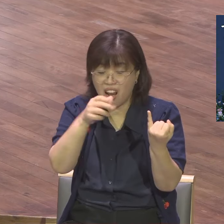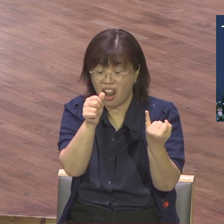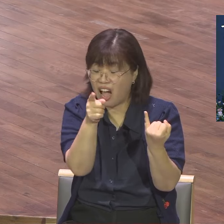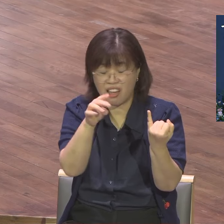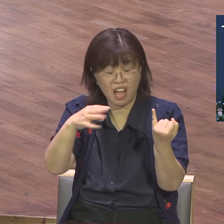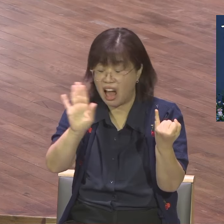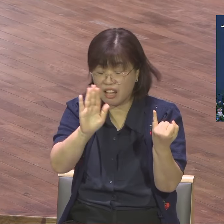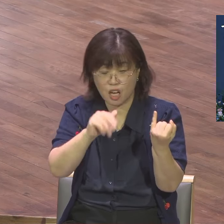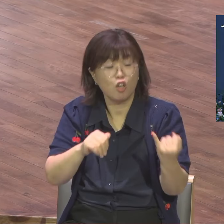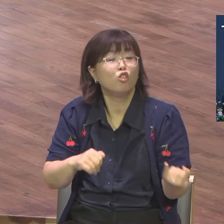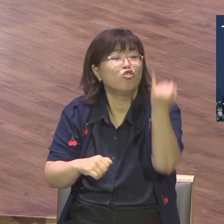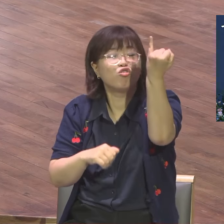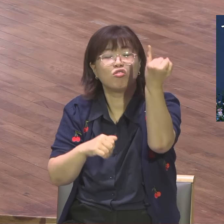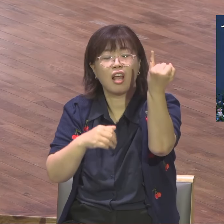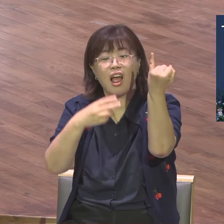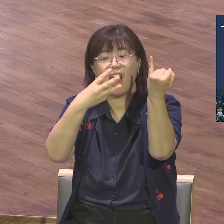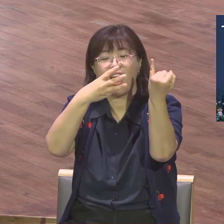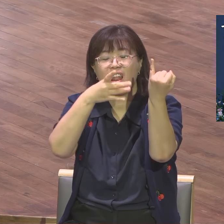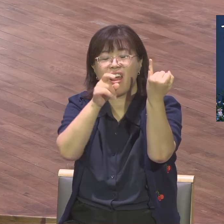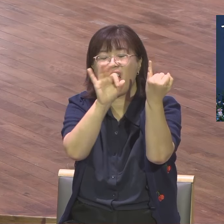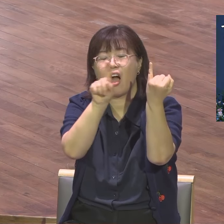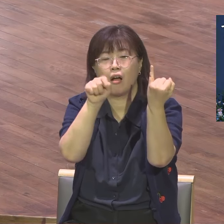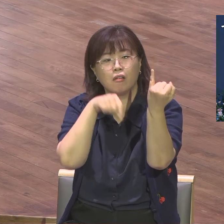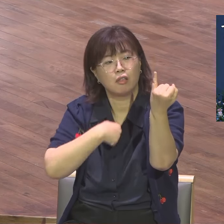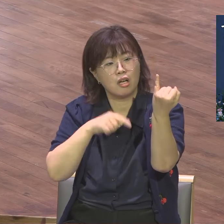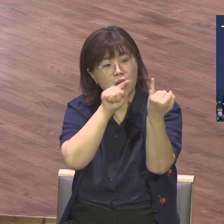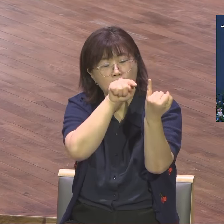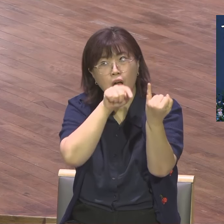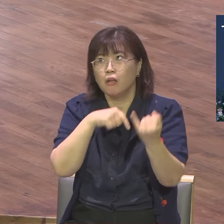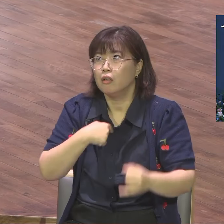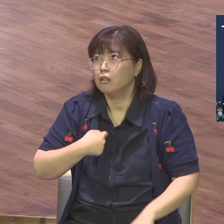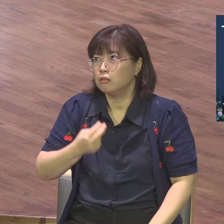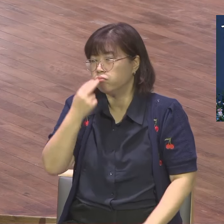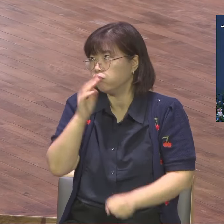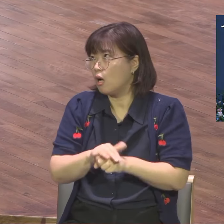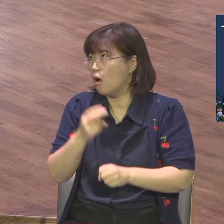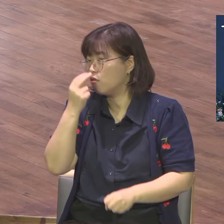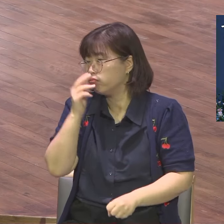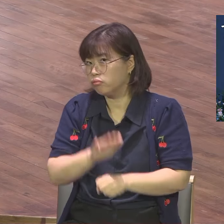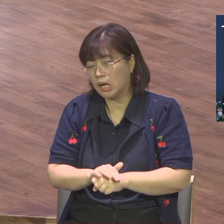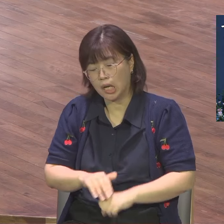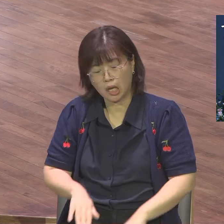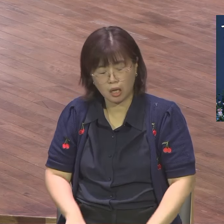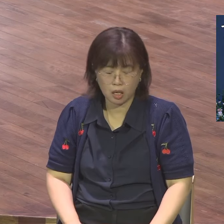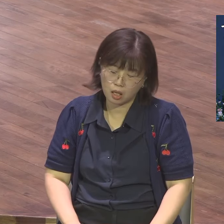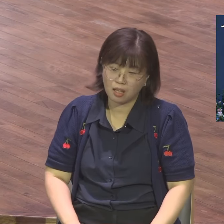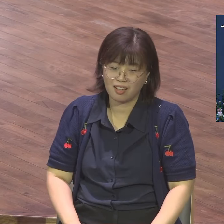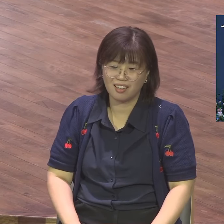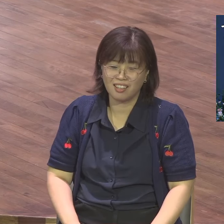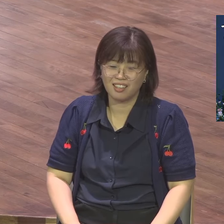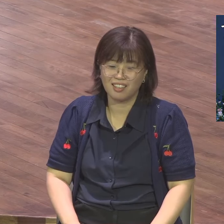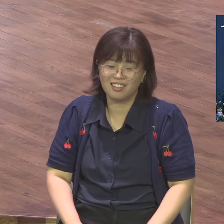삼촌 라반이 속였어. 요 야곱 잡아 놓으려고 속였어.